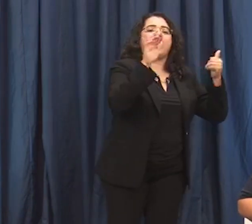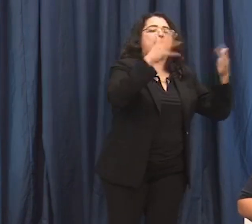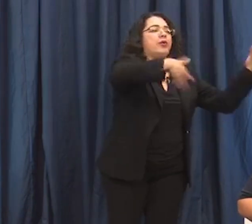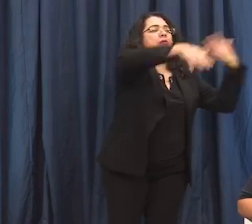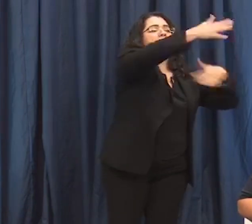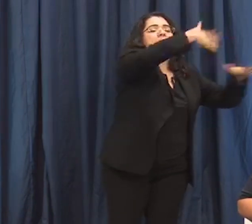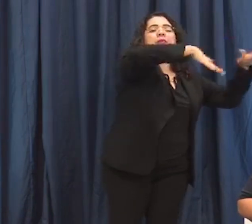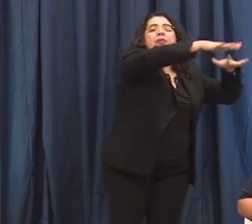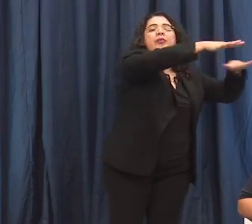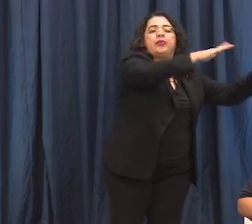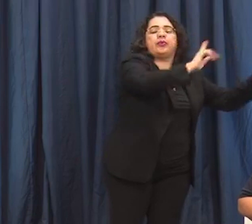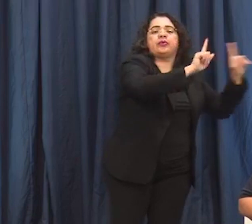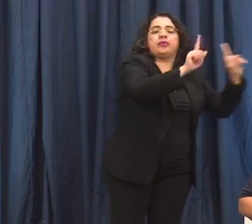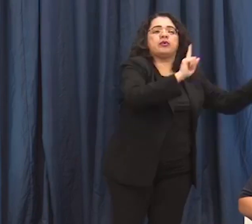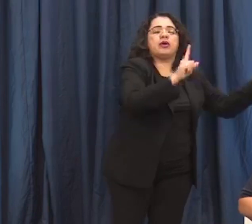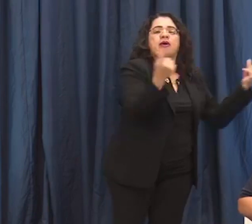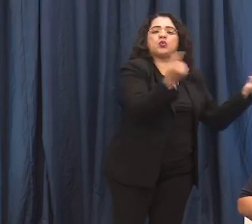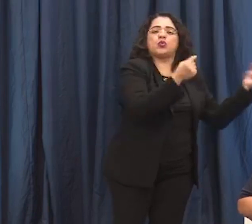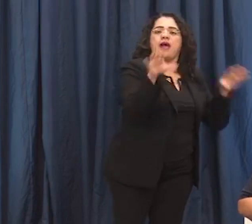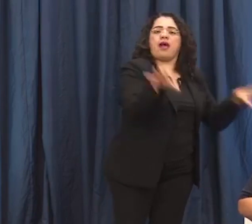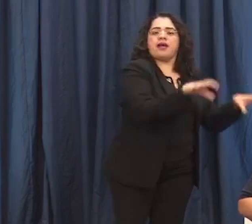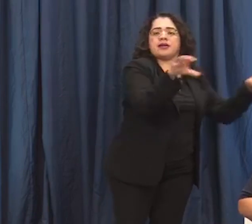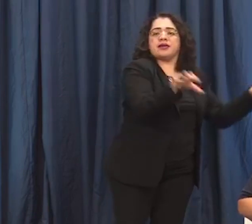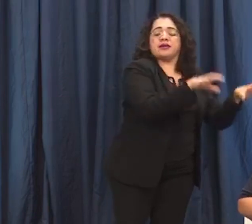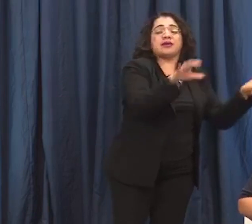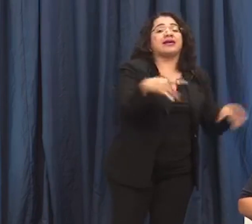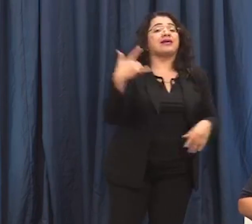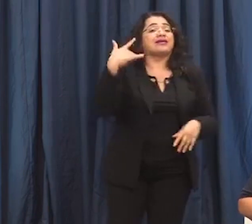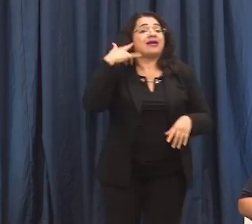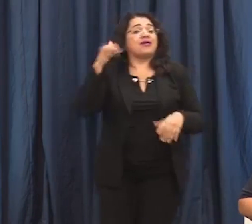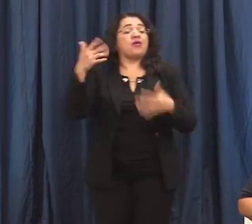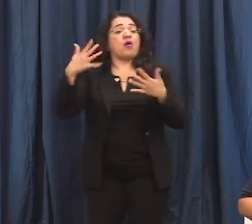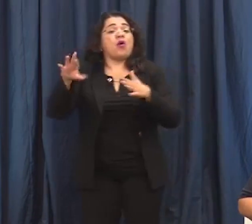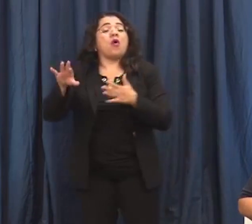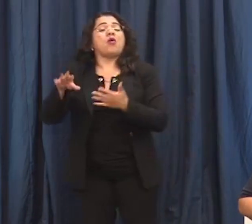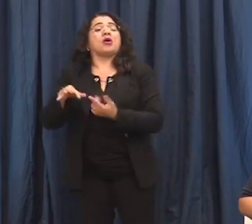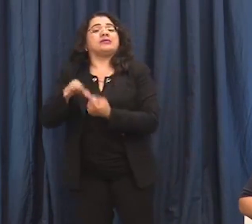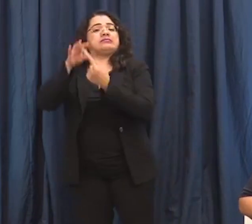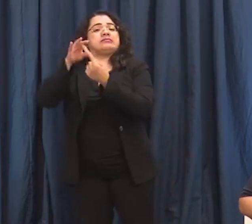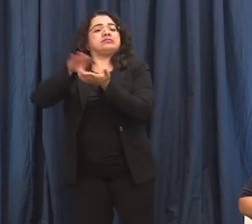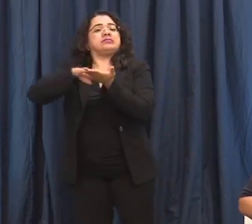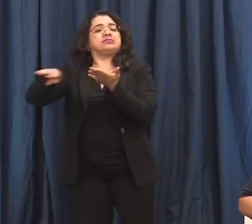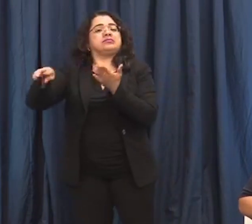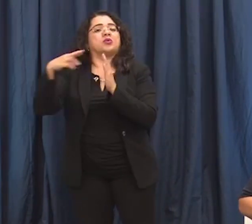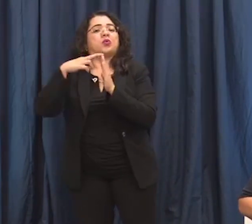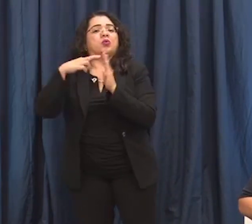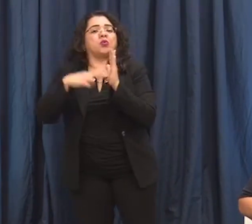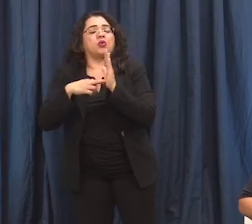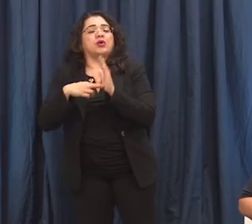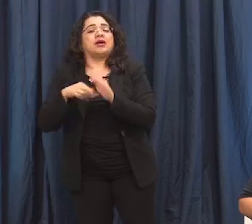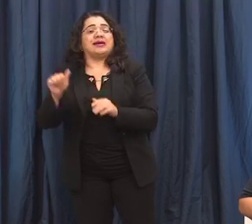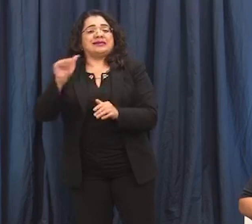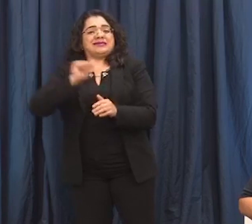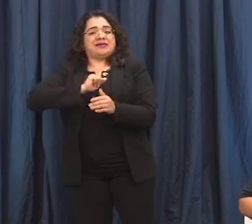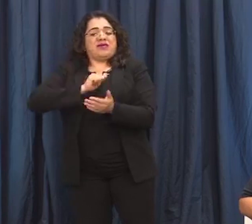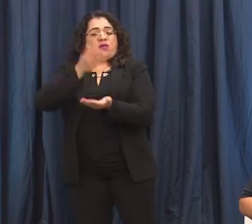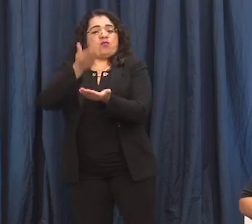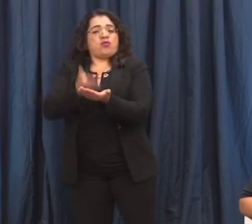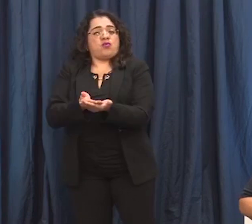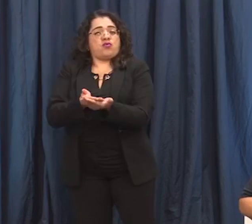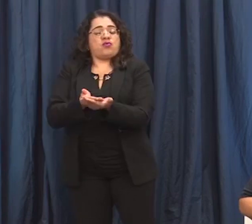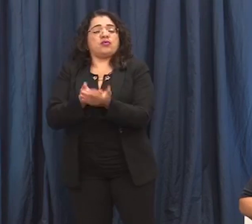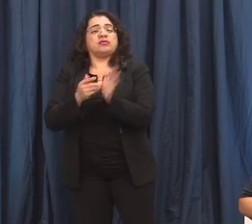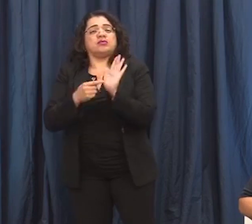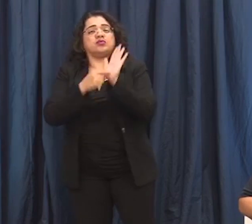de mayo, California emitió una oportunidad de varianza de reglamento a través de un proceso de autocertificación del condado